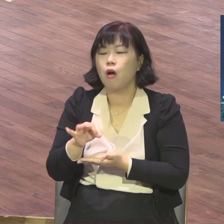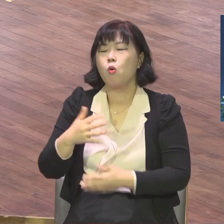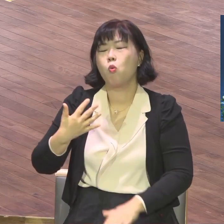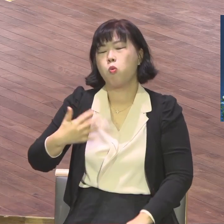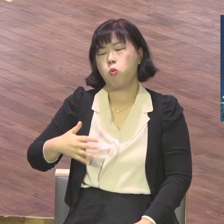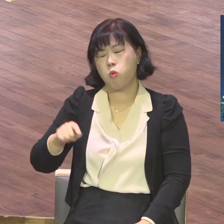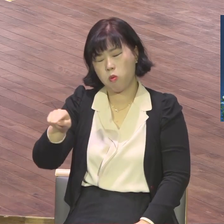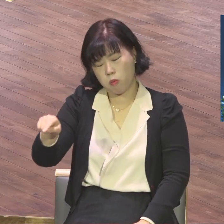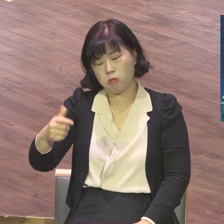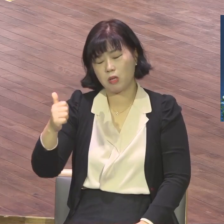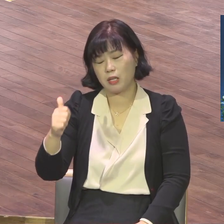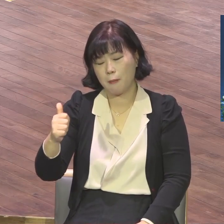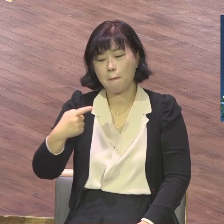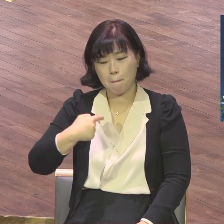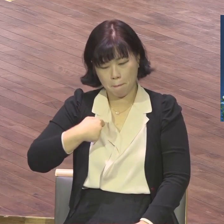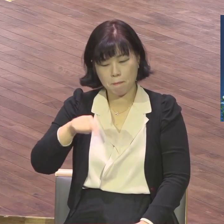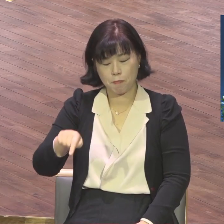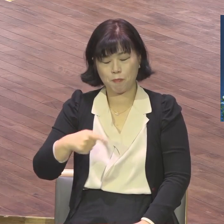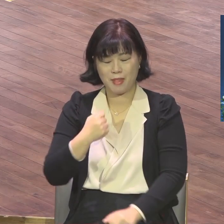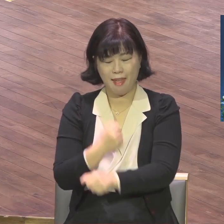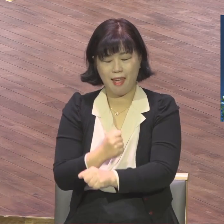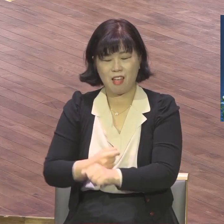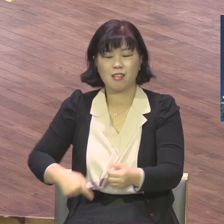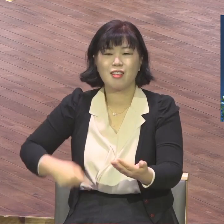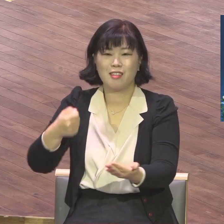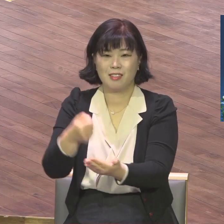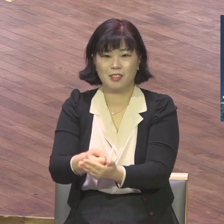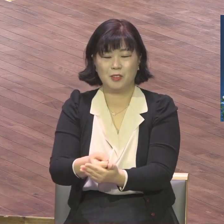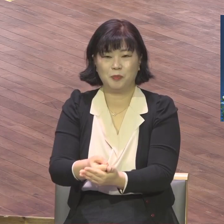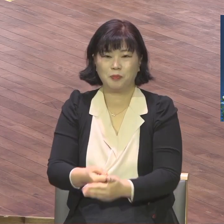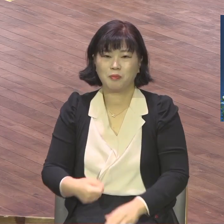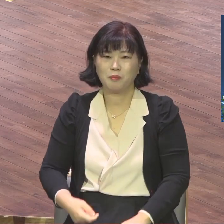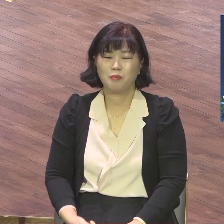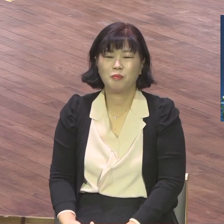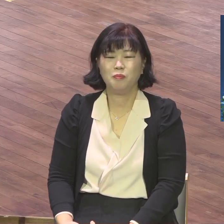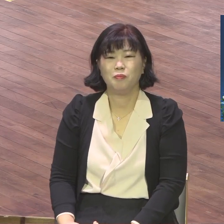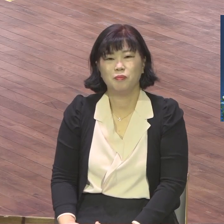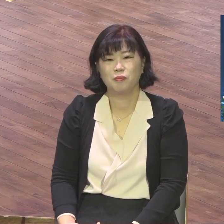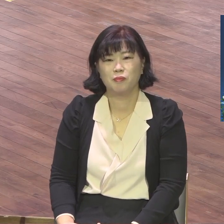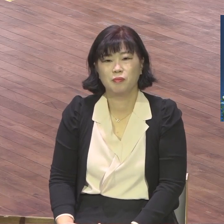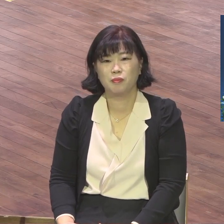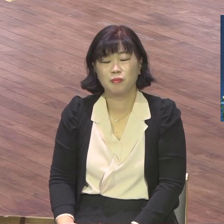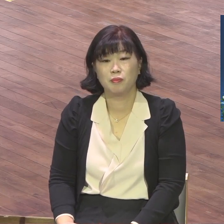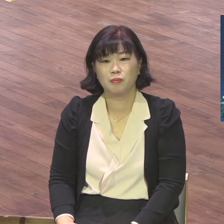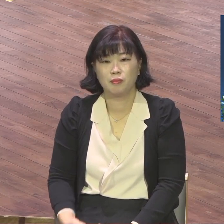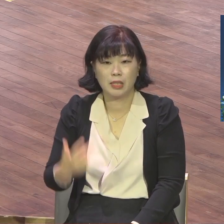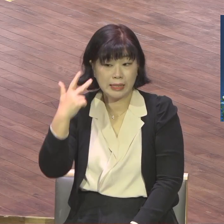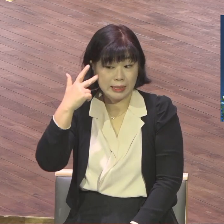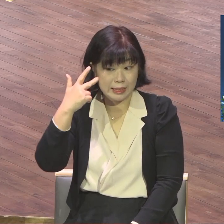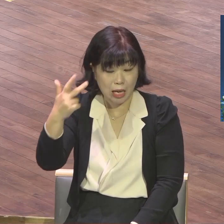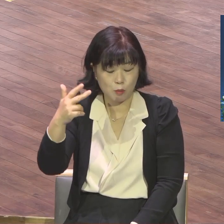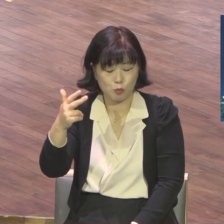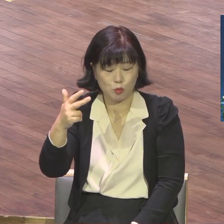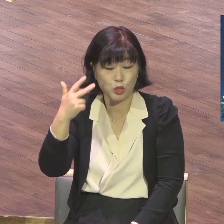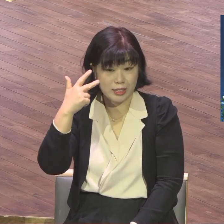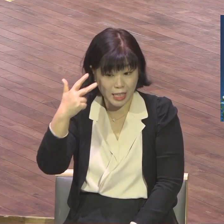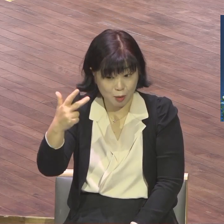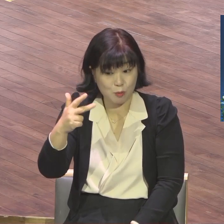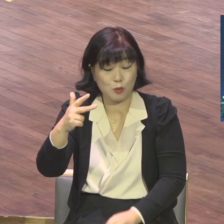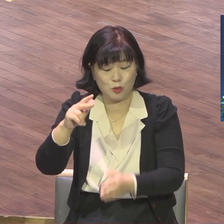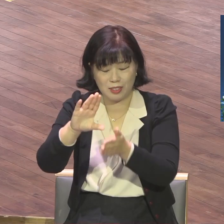맞이해서 전 성도들에게 구체적으로 어떻게 헌금을 드려야 할지에 대해서 공지해 드릴 것입니다. 자, 중요한